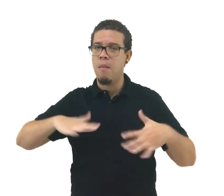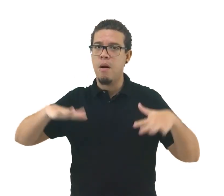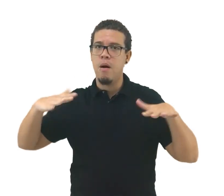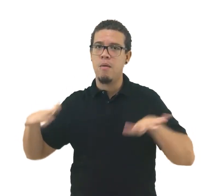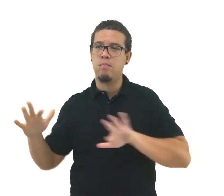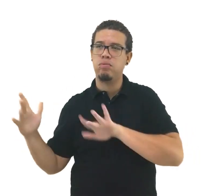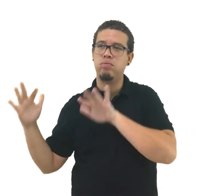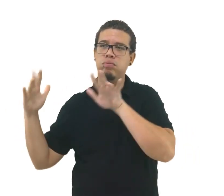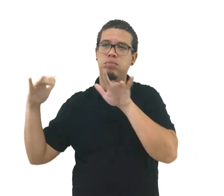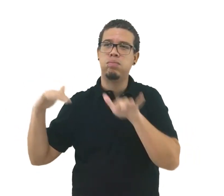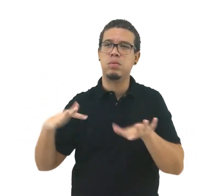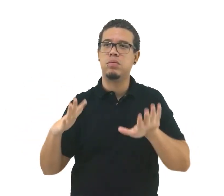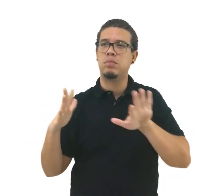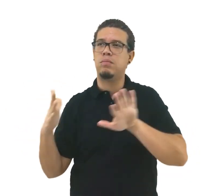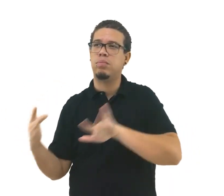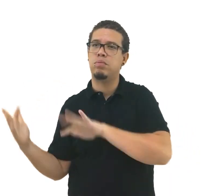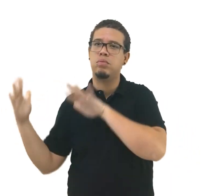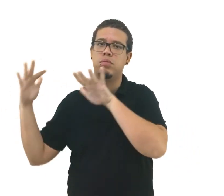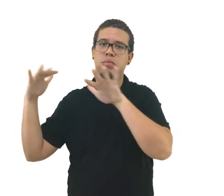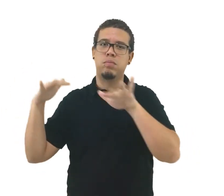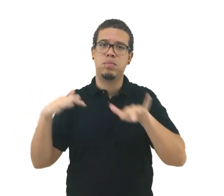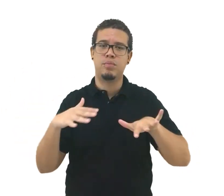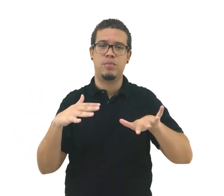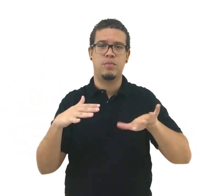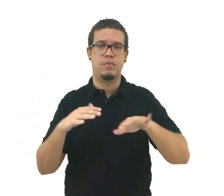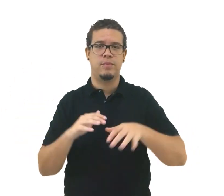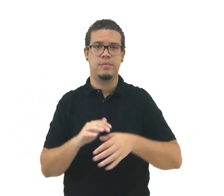Eu ouço o som do mar.